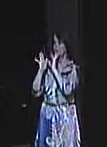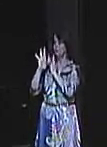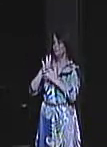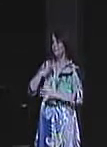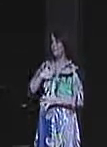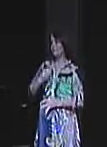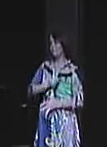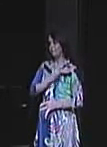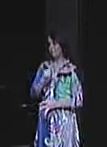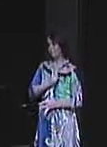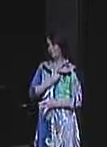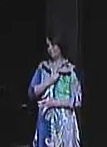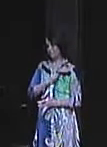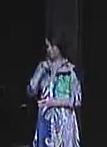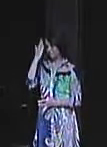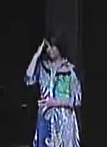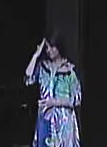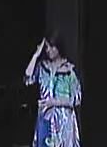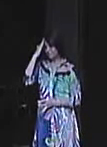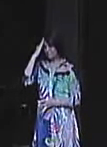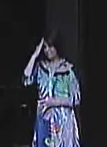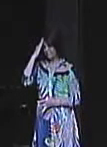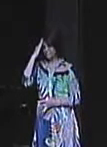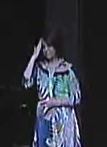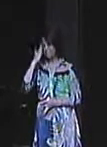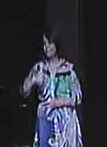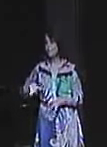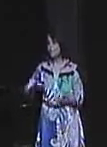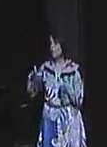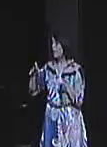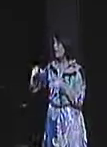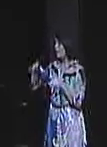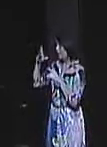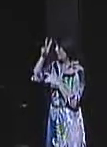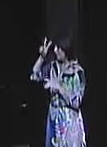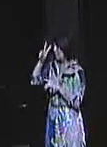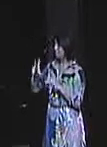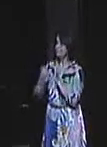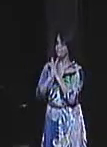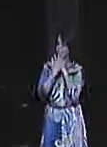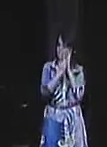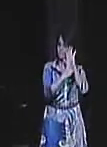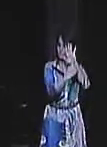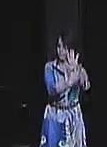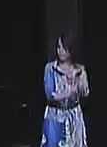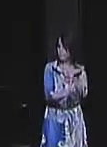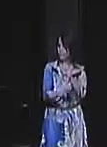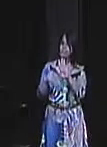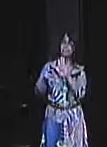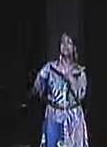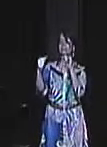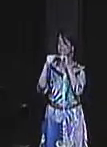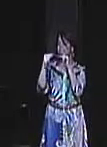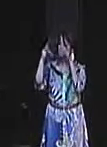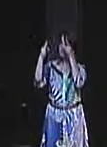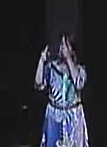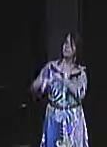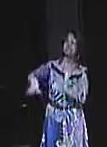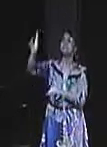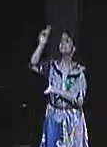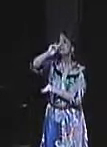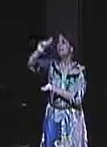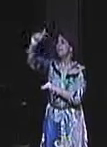agora quero lembrar pra você o evangelho ele é muito coerente deus no seu planejamento